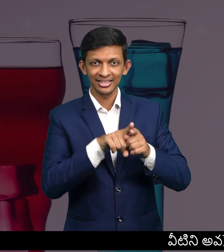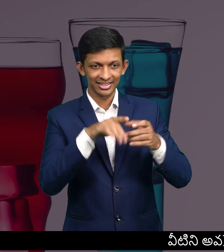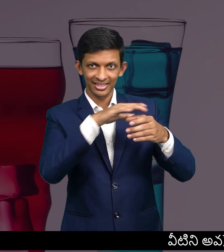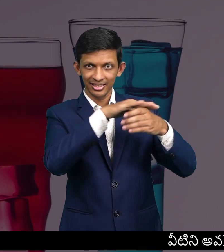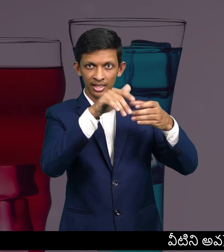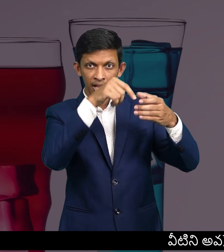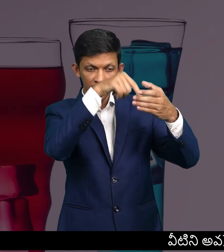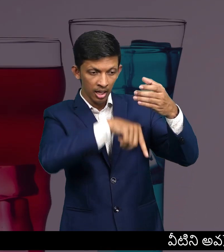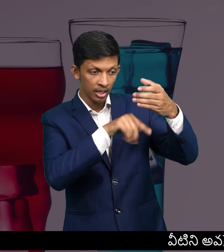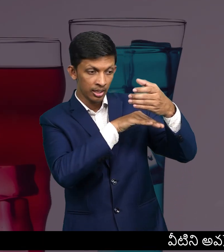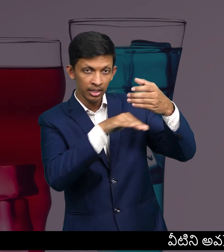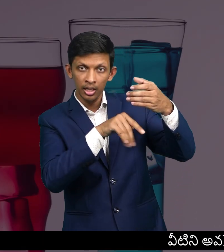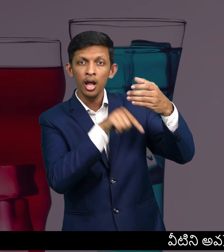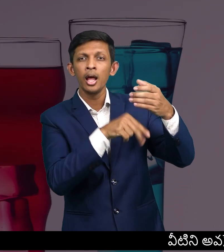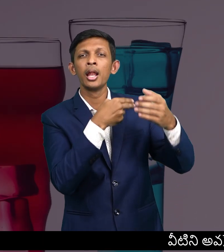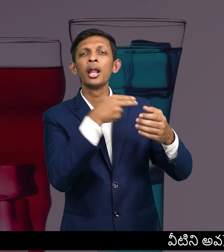వీటిని అవక్షేపాలు అంటారు.